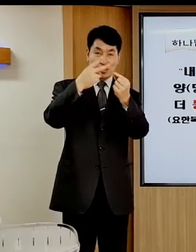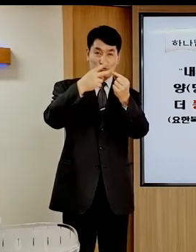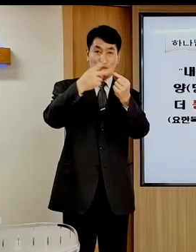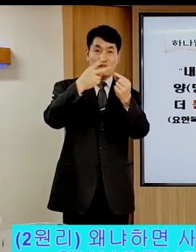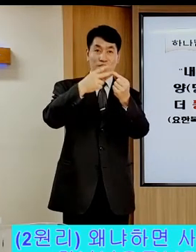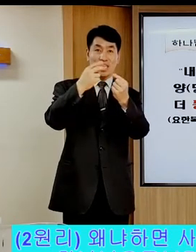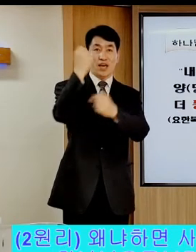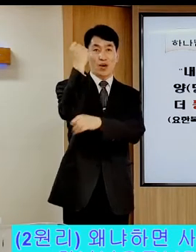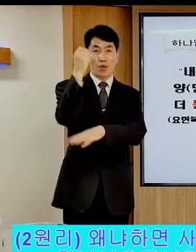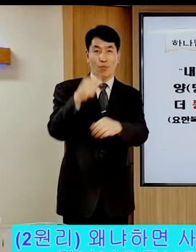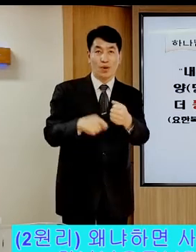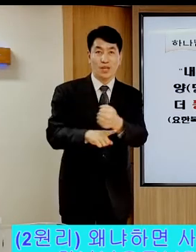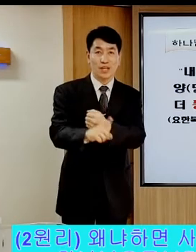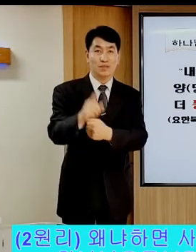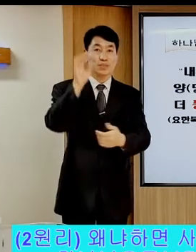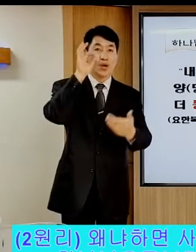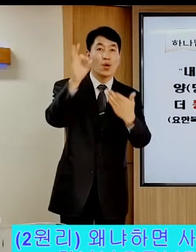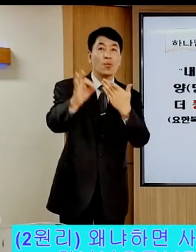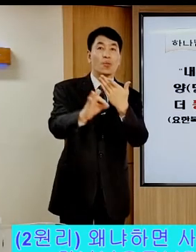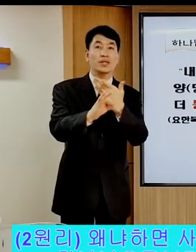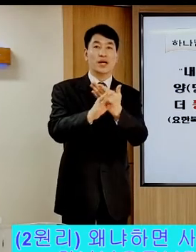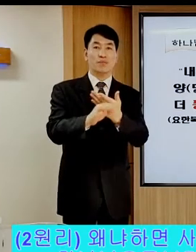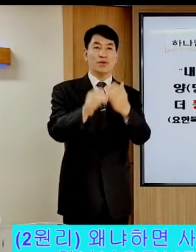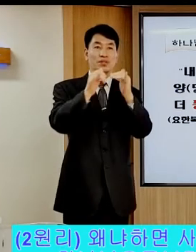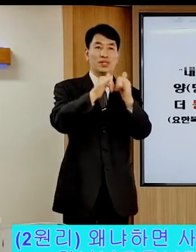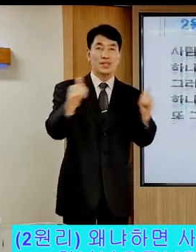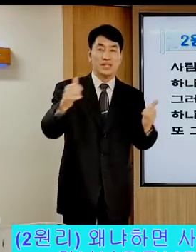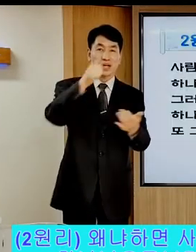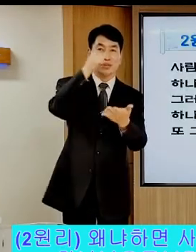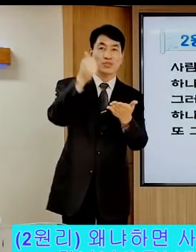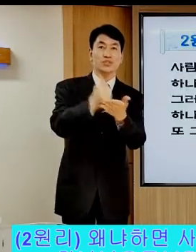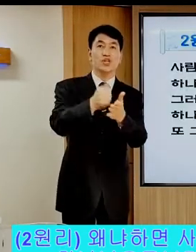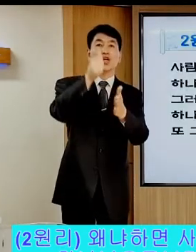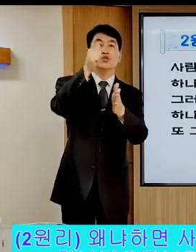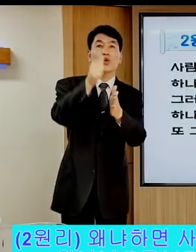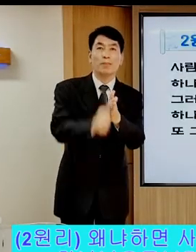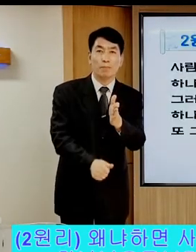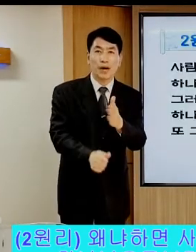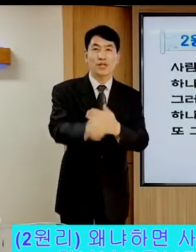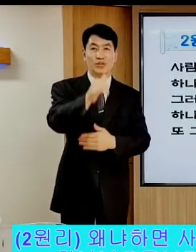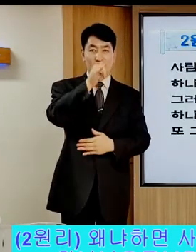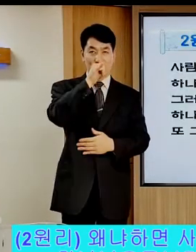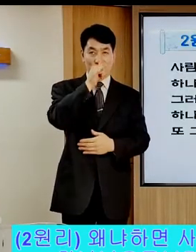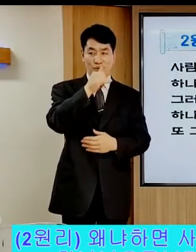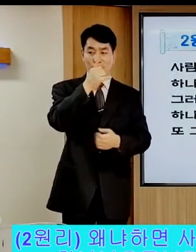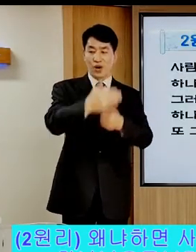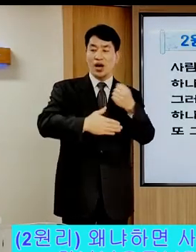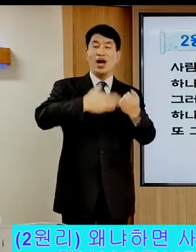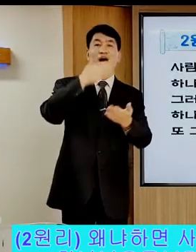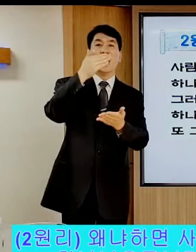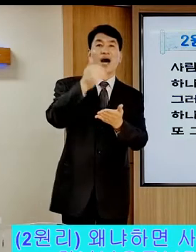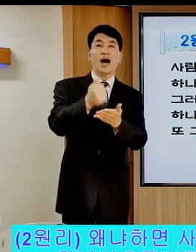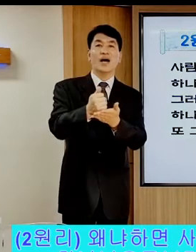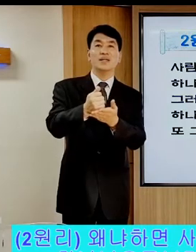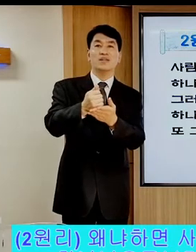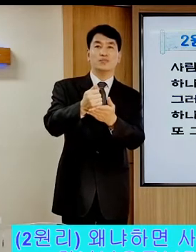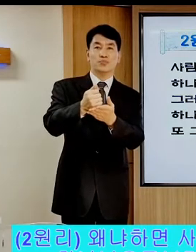두 번째 원리, 왜냐하면 사람은 죄에 빠져 있어서